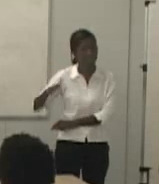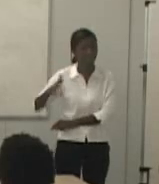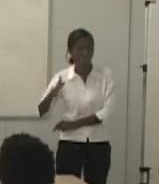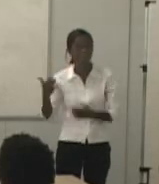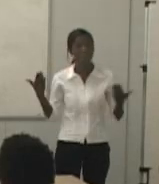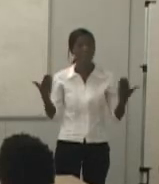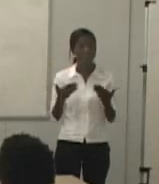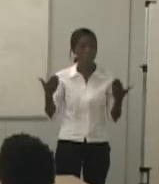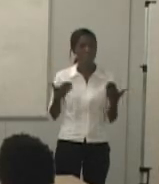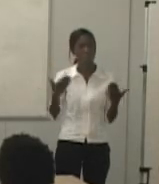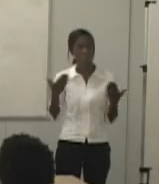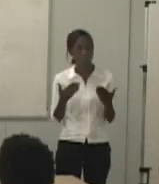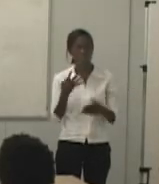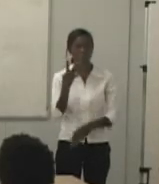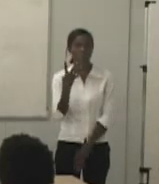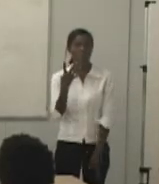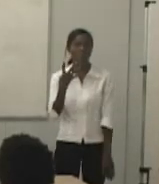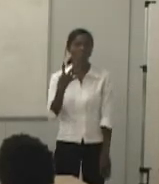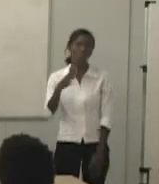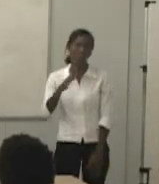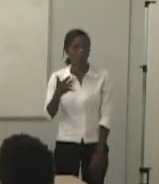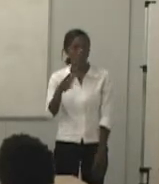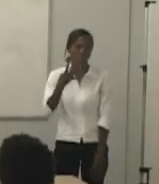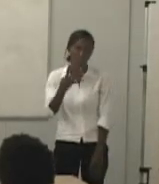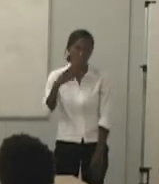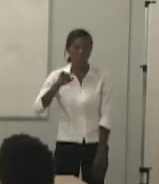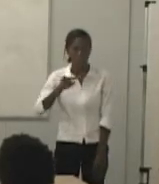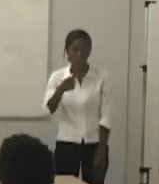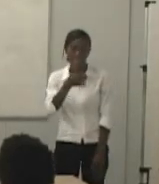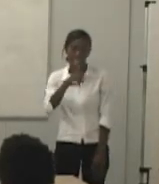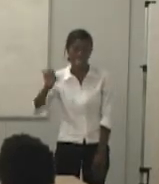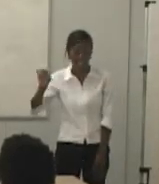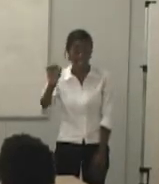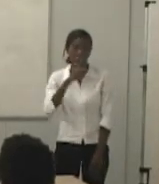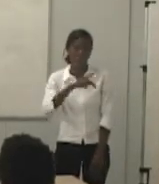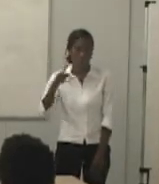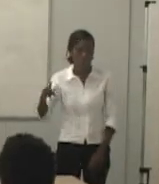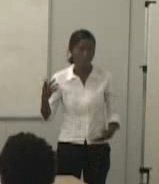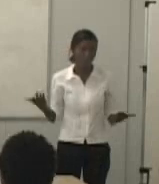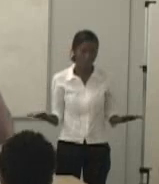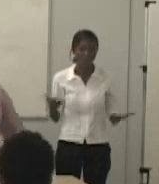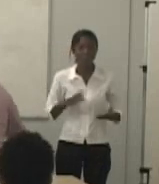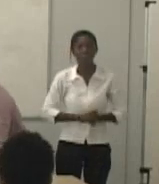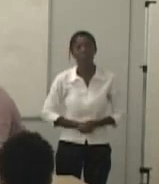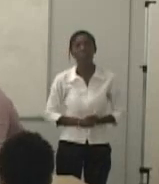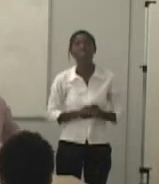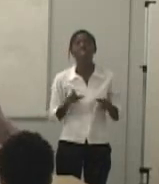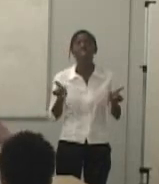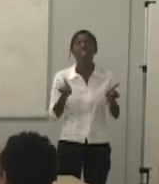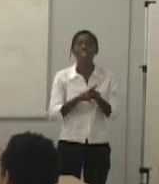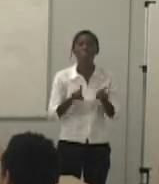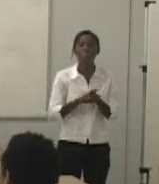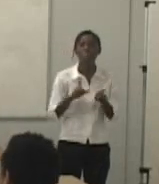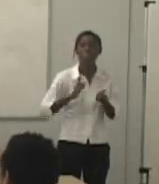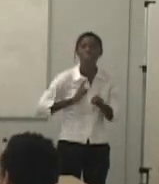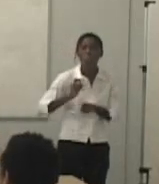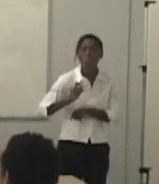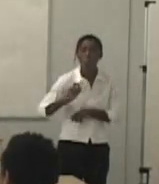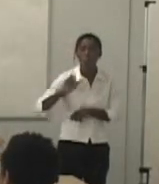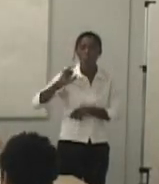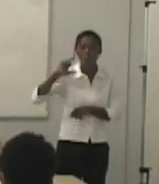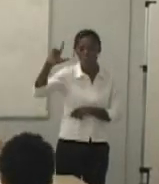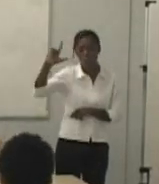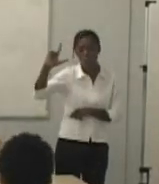hoje nós somos perto de 4100 eh eh previa também um aumento nas